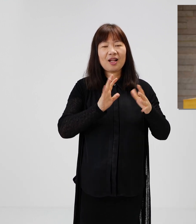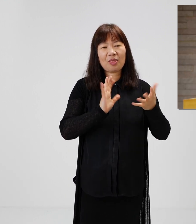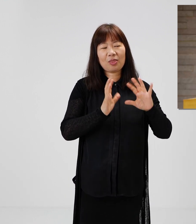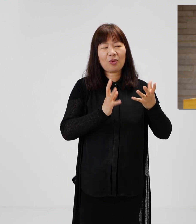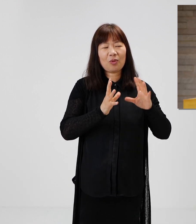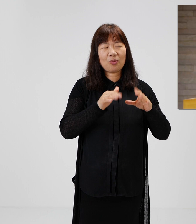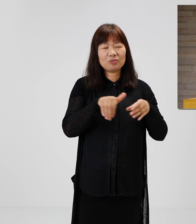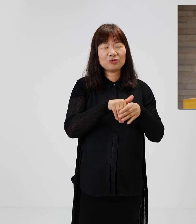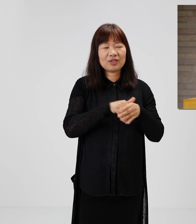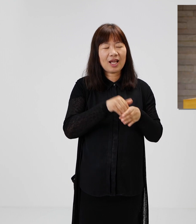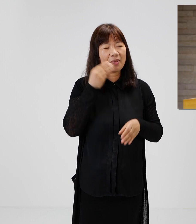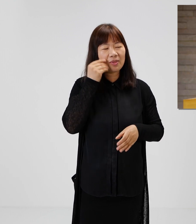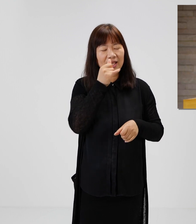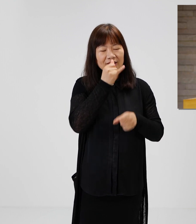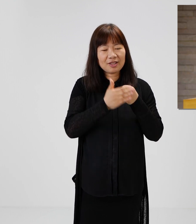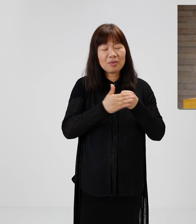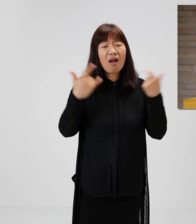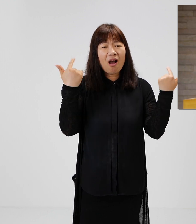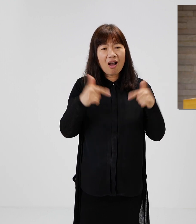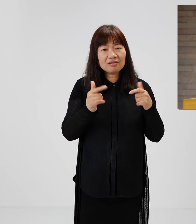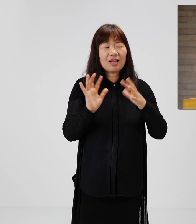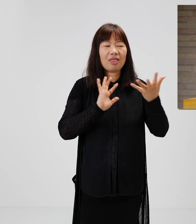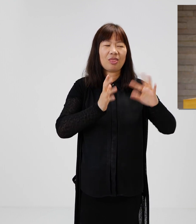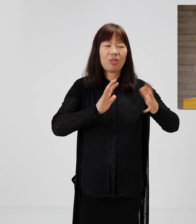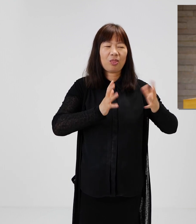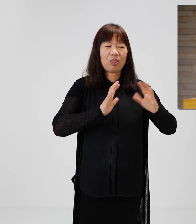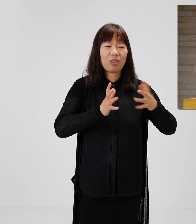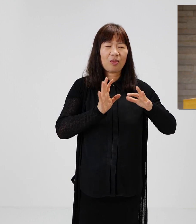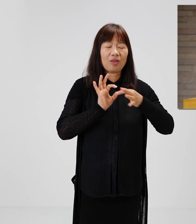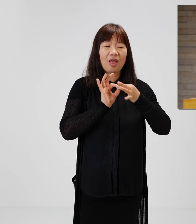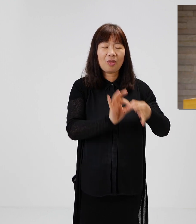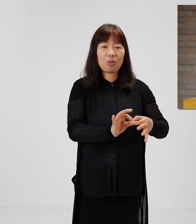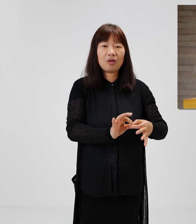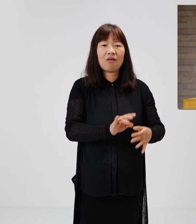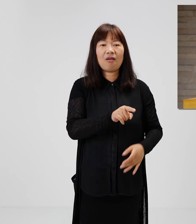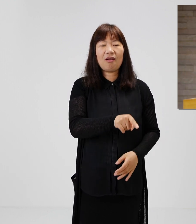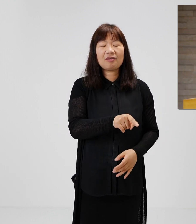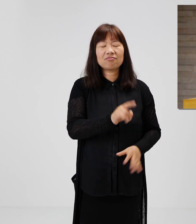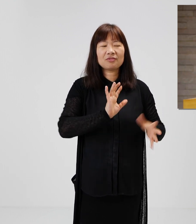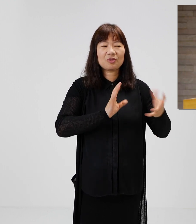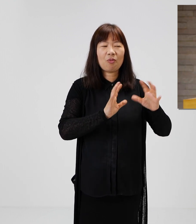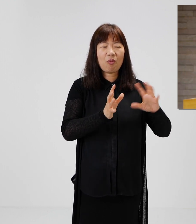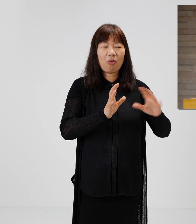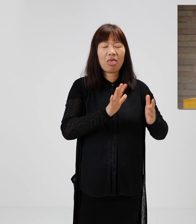문화에 익숙해서 뭐든지 토론을 합니다. 격렬하죠.